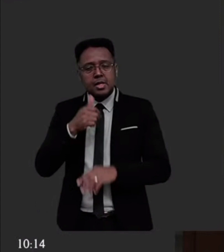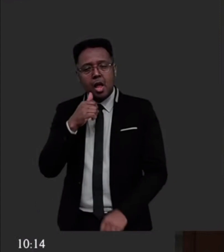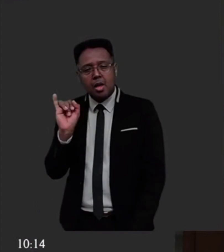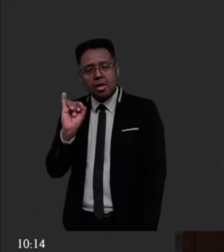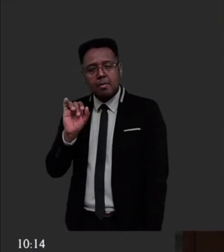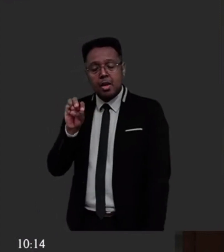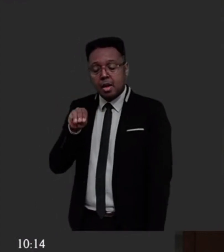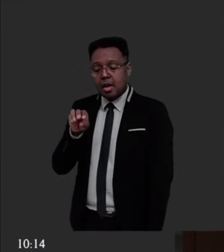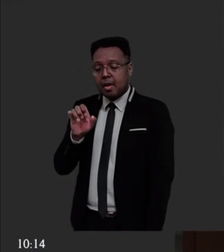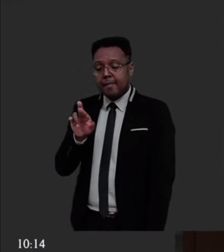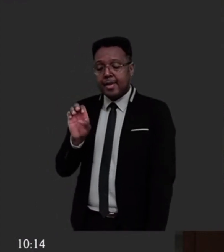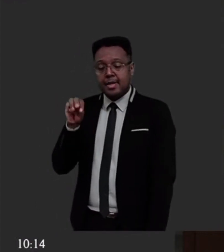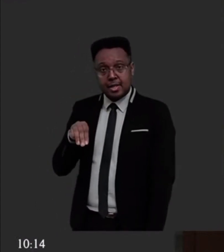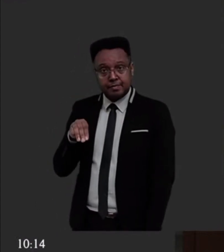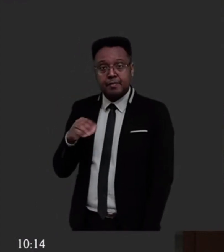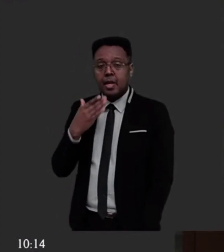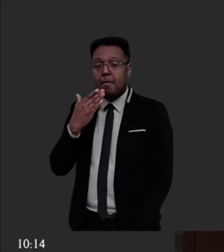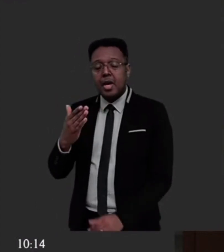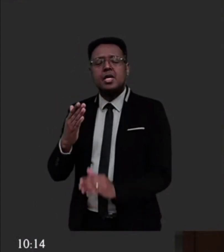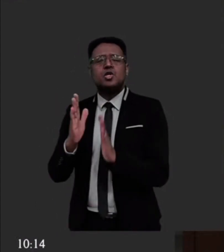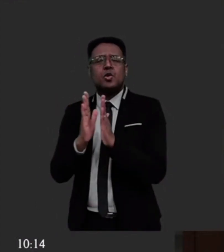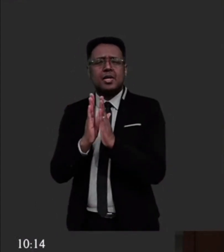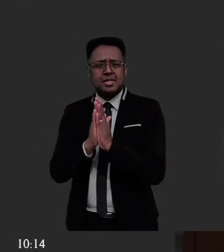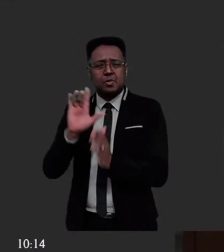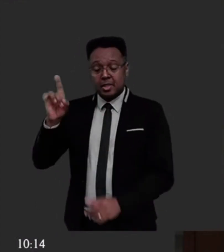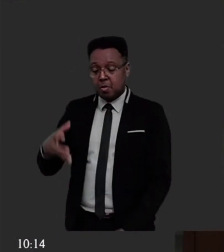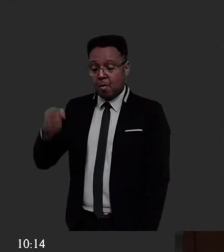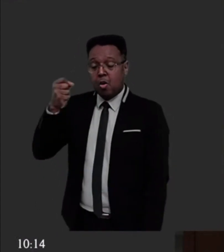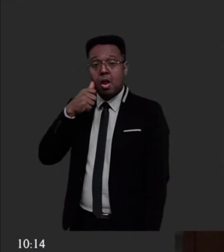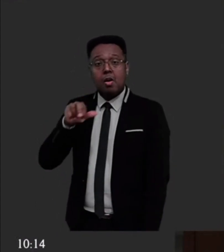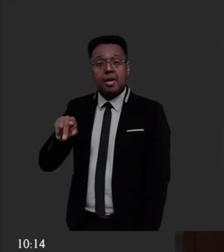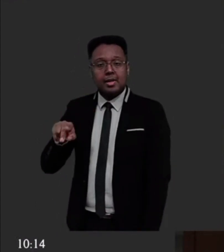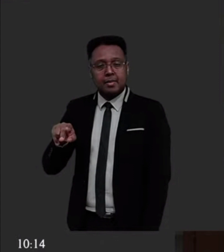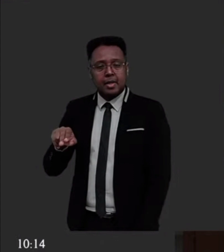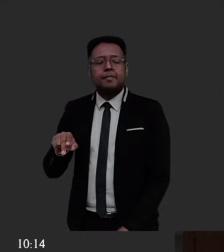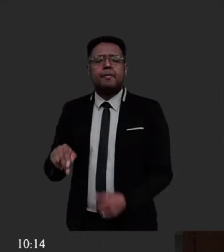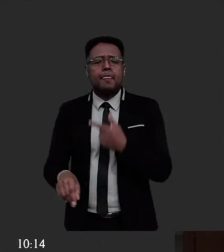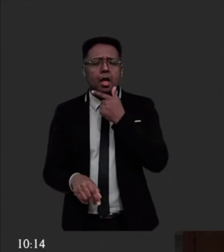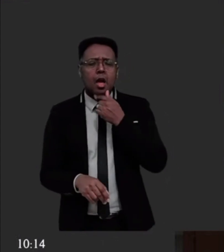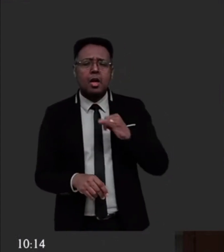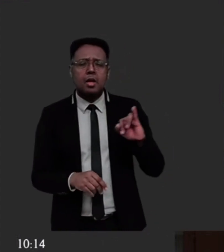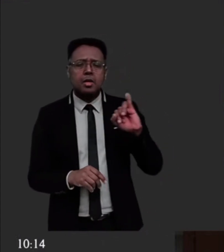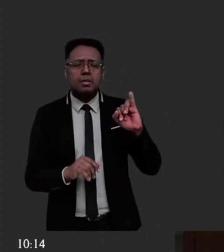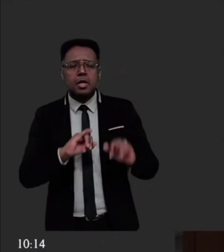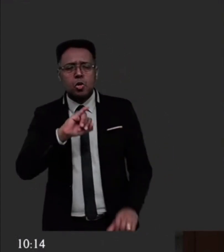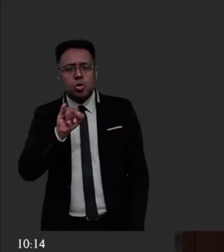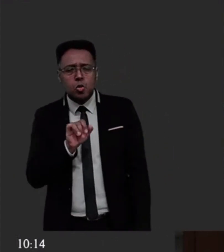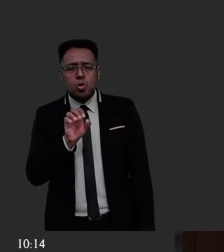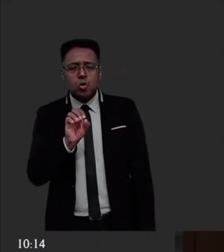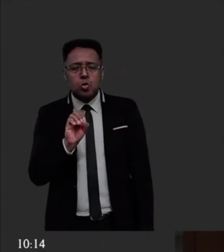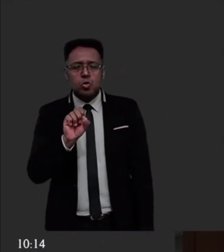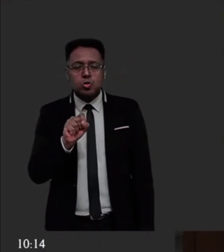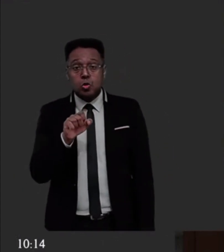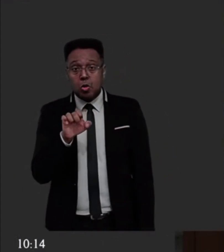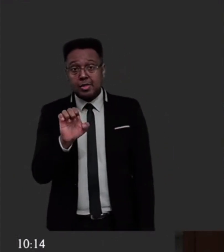irmã e ela está abalada. O irmão José João Torres, do Jardim Araci, Mauá, está